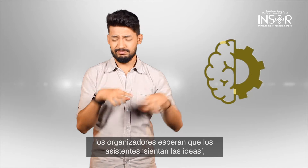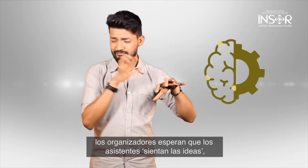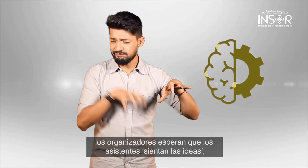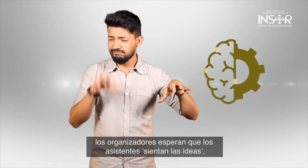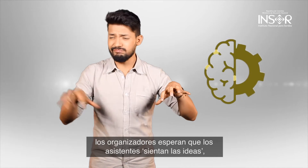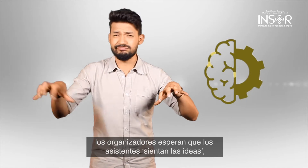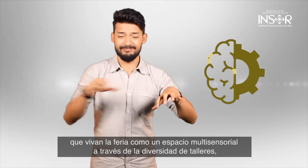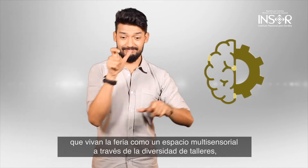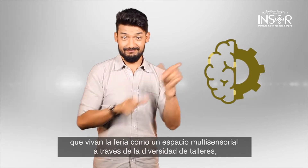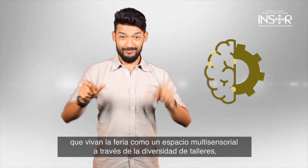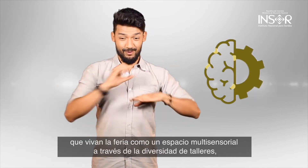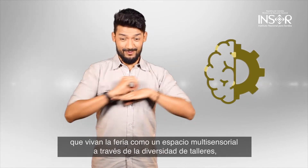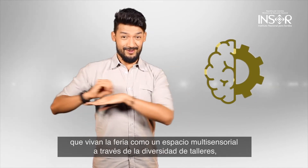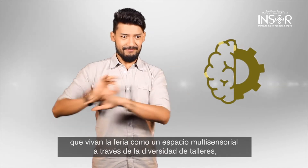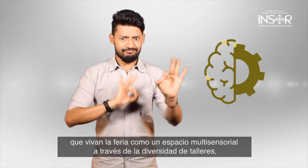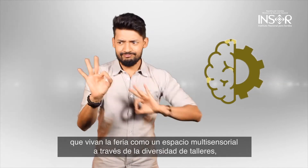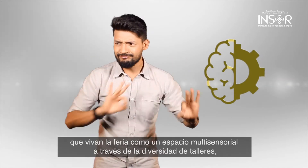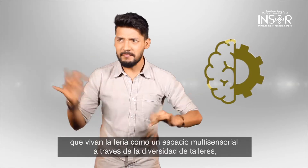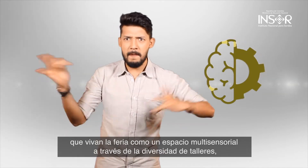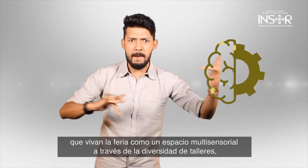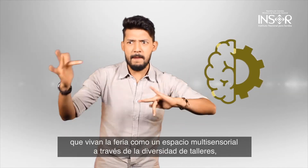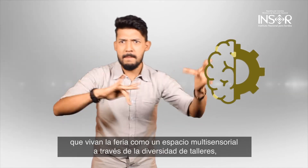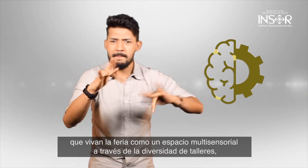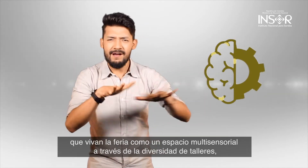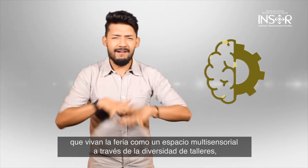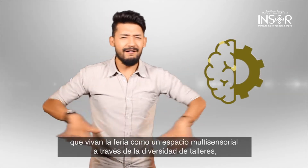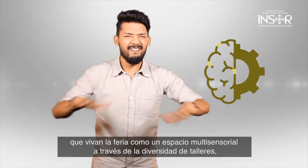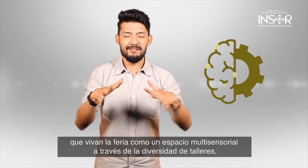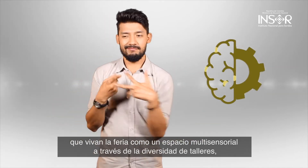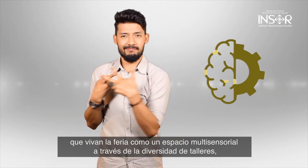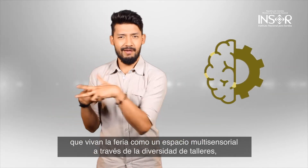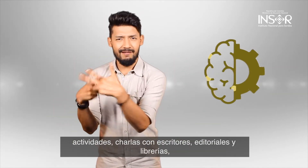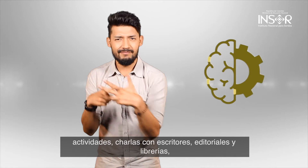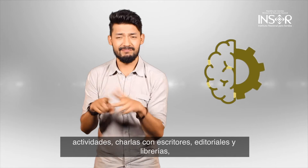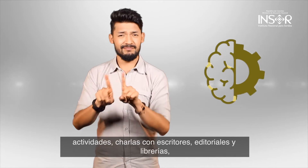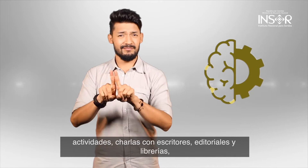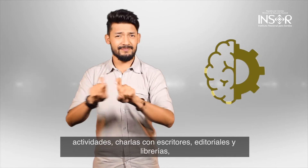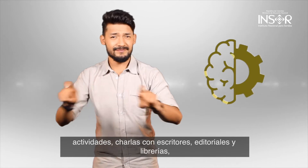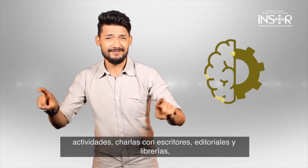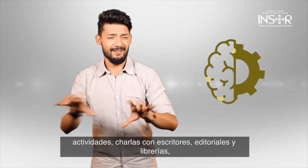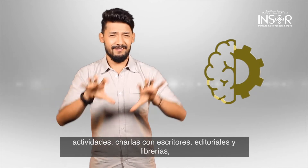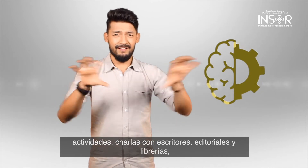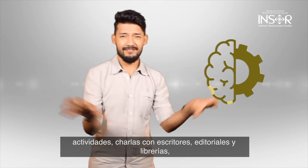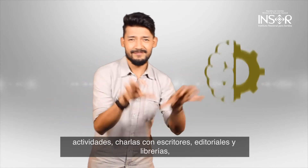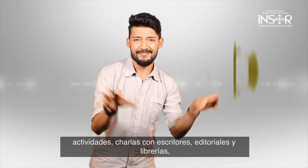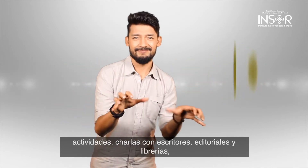ideas, que viva la Feria como un espacio multisensorial a través de la diversidad de talleres, actividades, charlas con